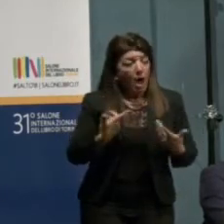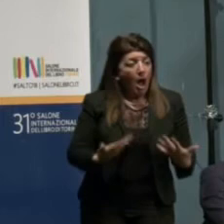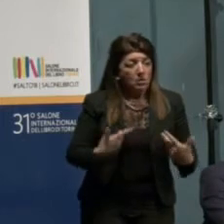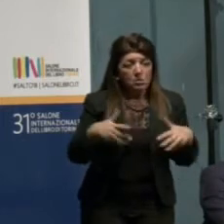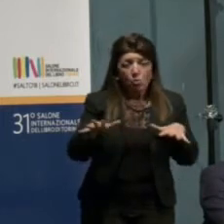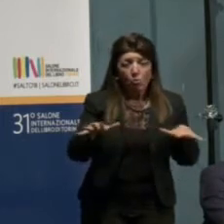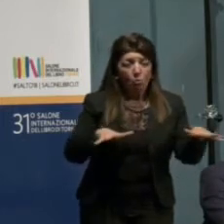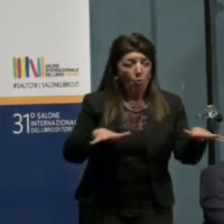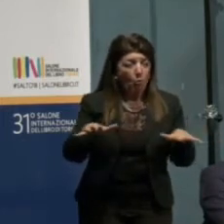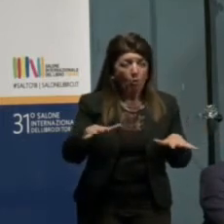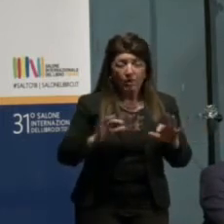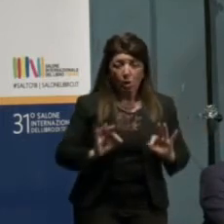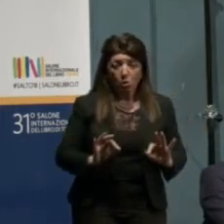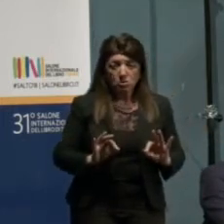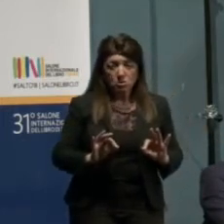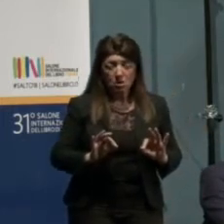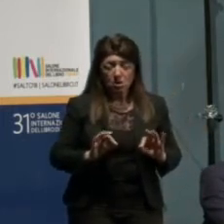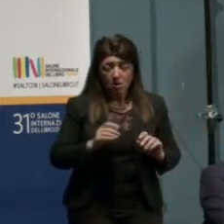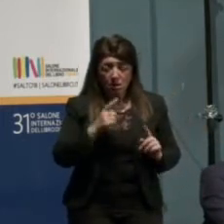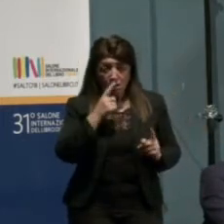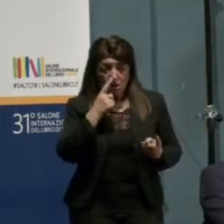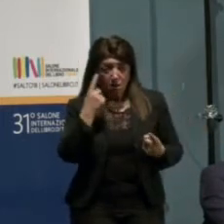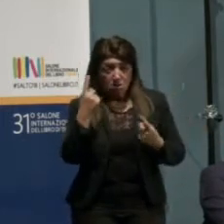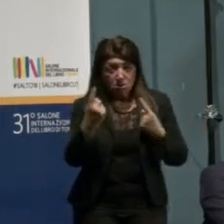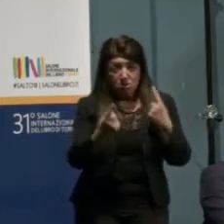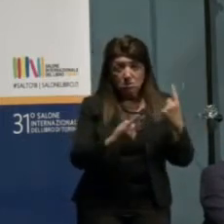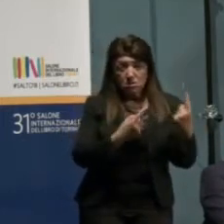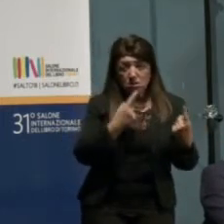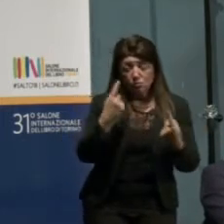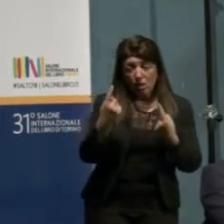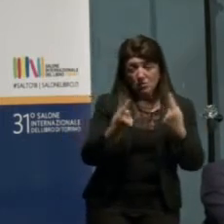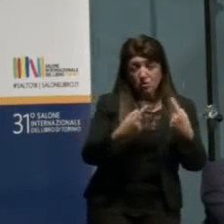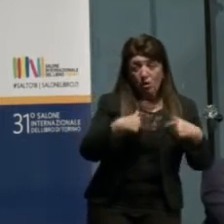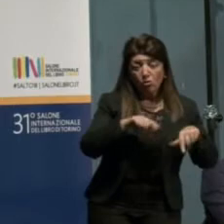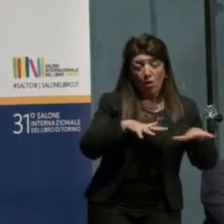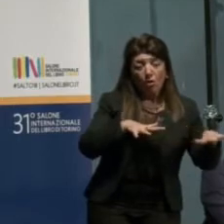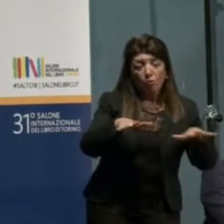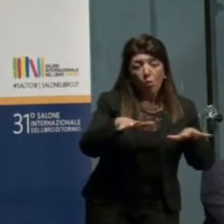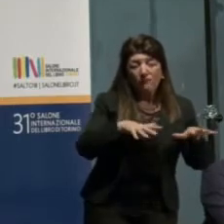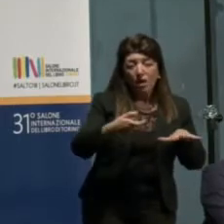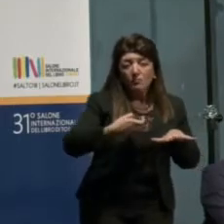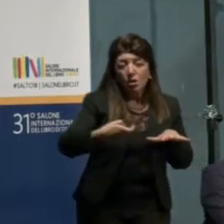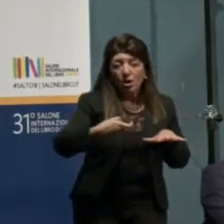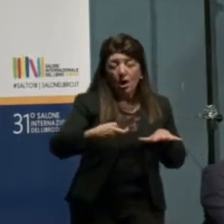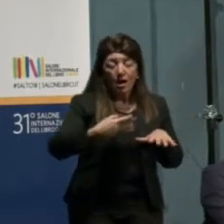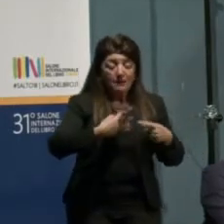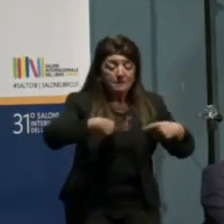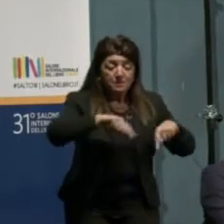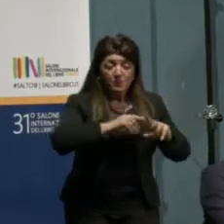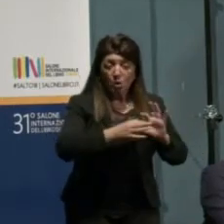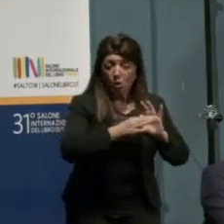è lo scenario nel quale noi ci muoviamo costantemente e i nostri colleghi soprattutto